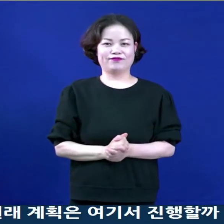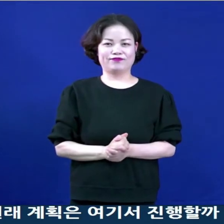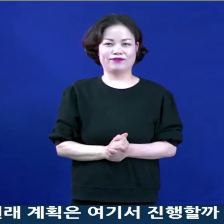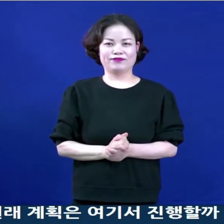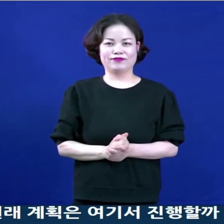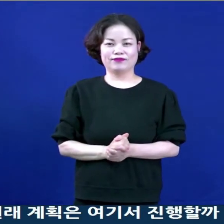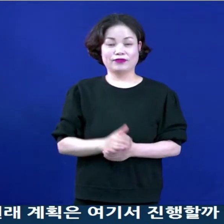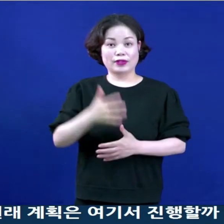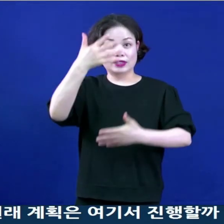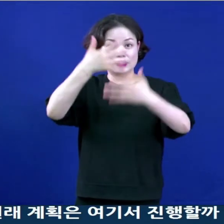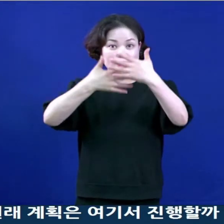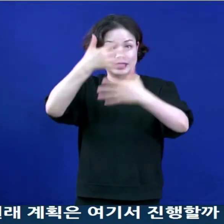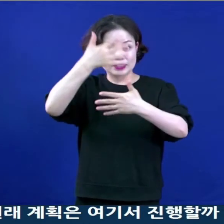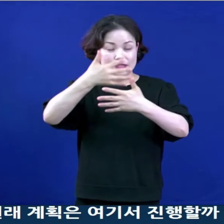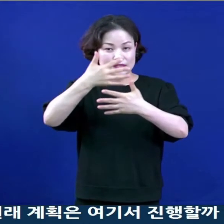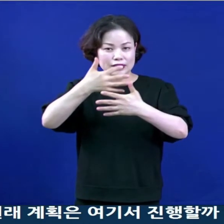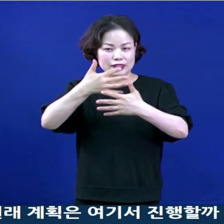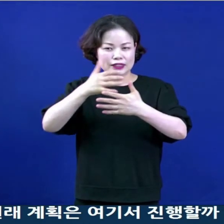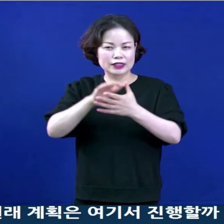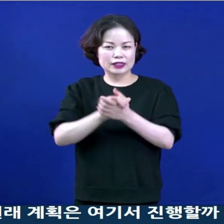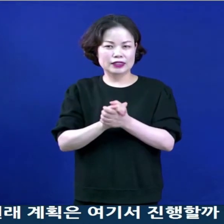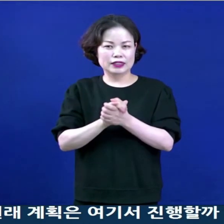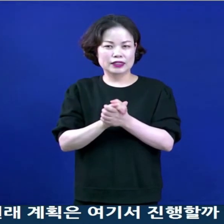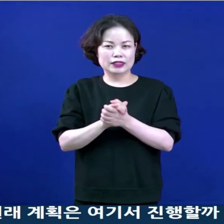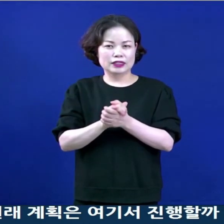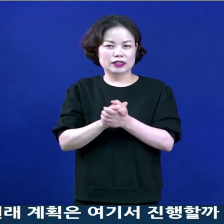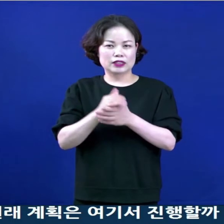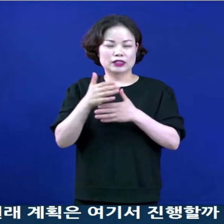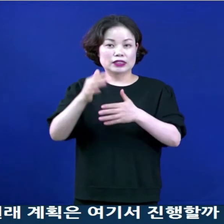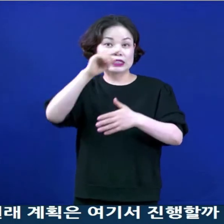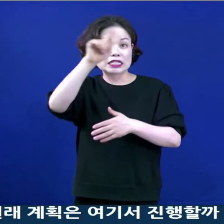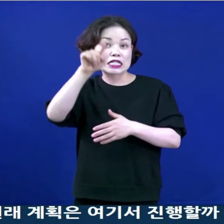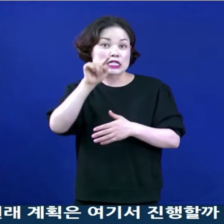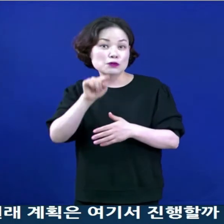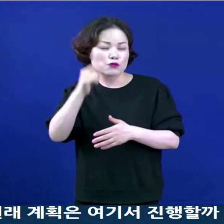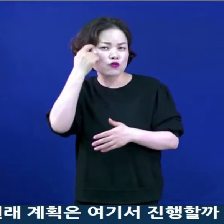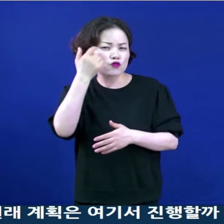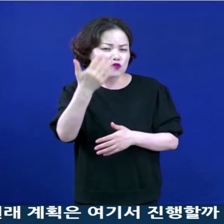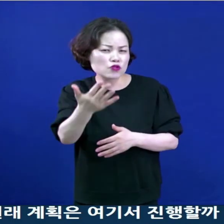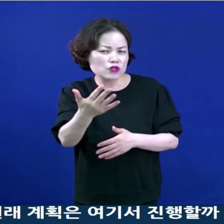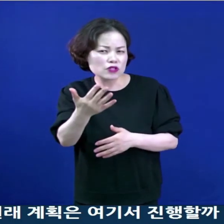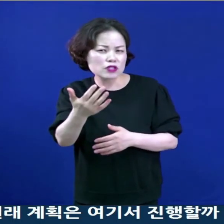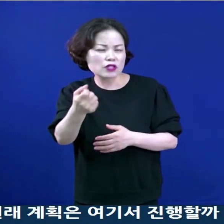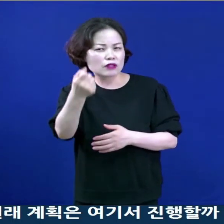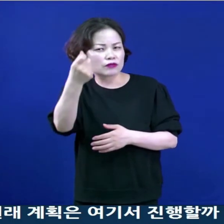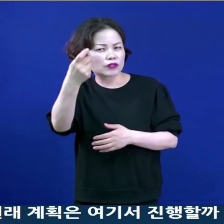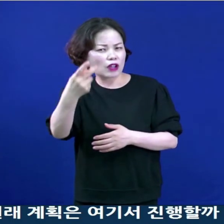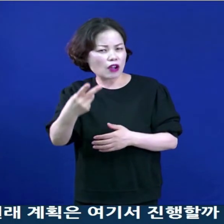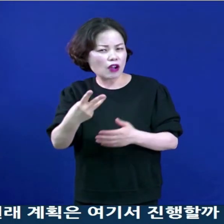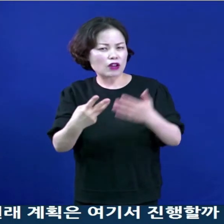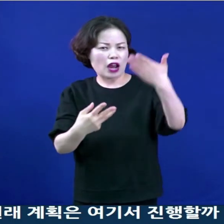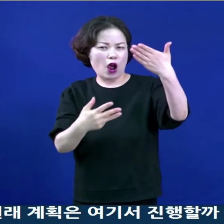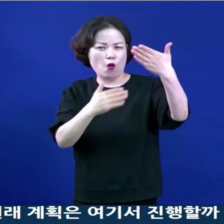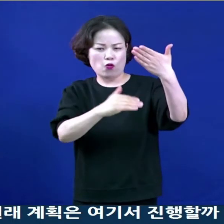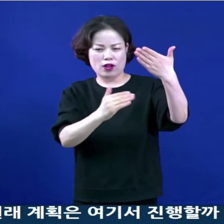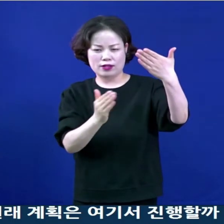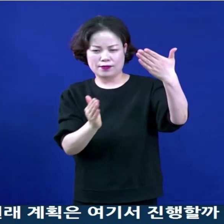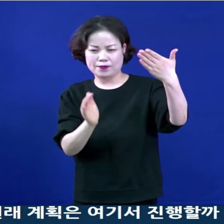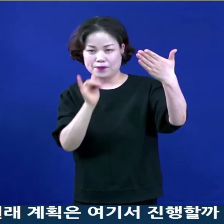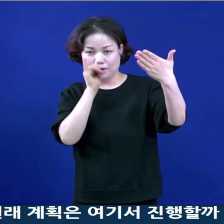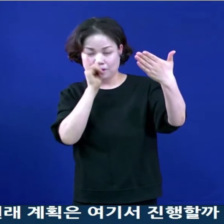근데 영상에 있는 영상 제작 중에 나온 질문들 중에 한 9가지가 있었는데, 이런 질문이